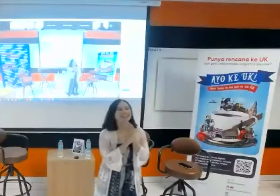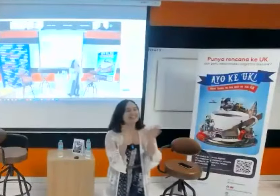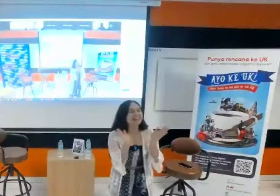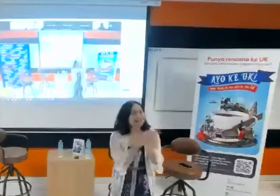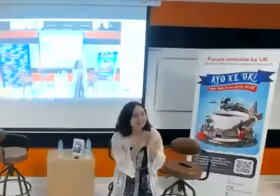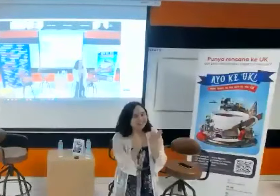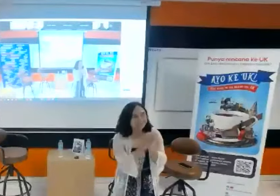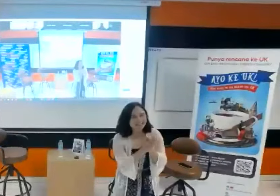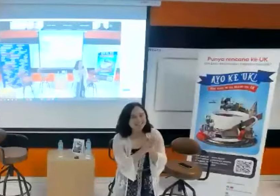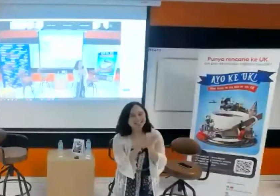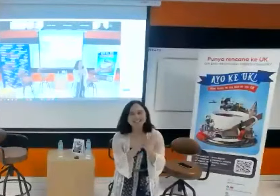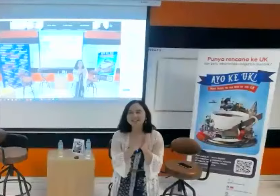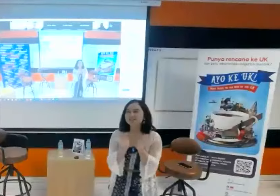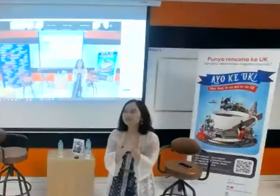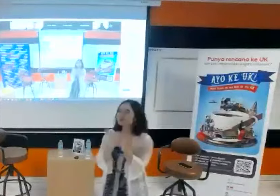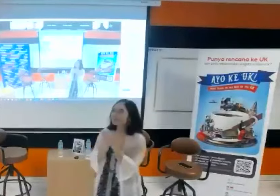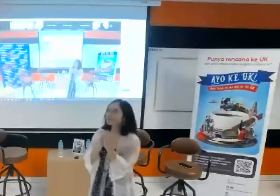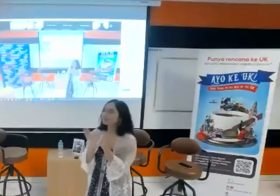oke